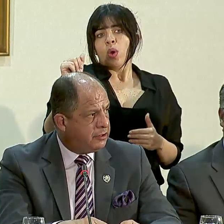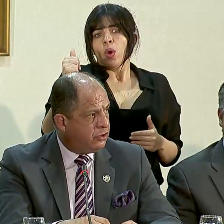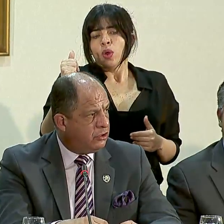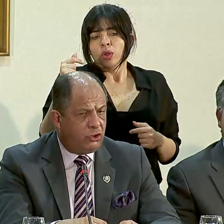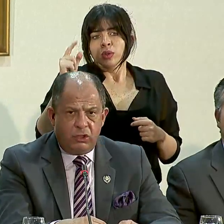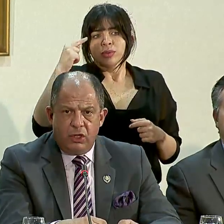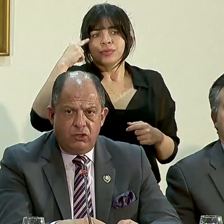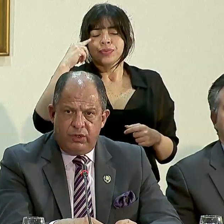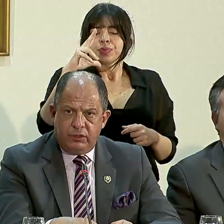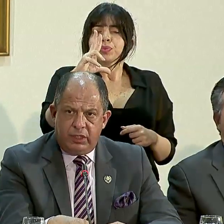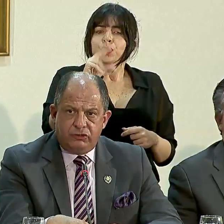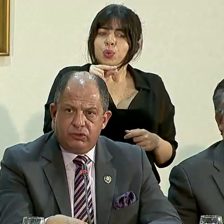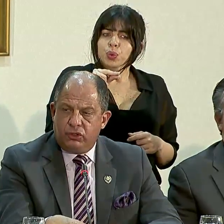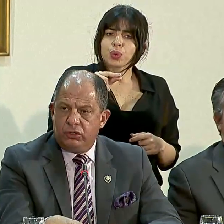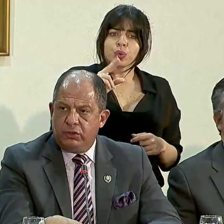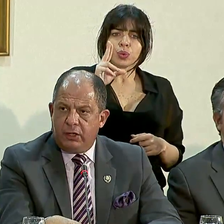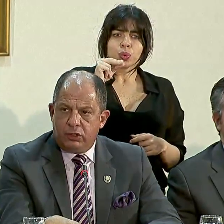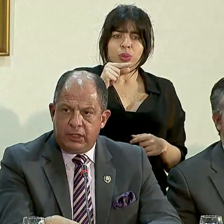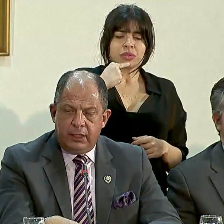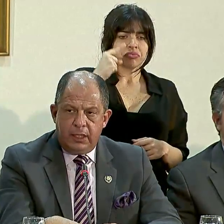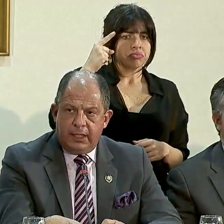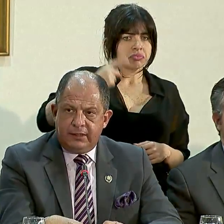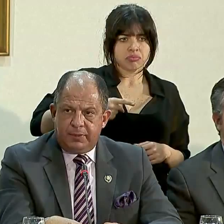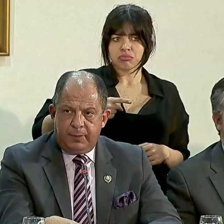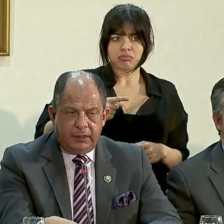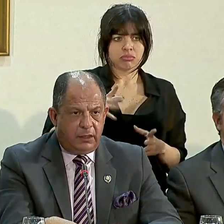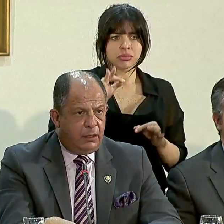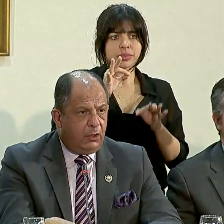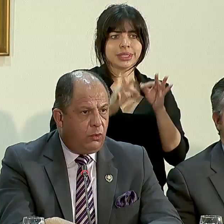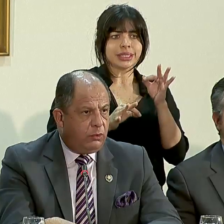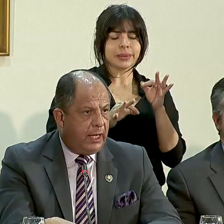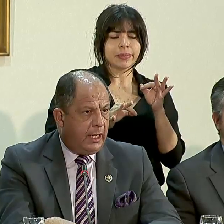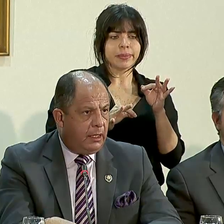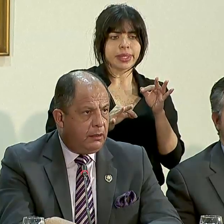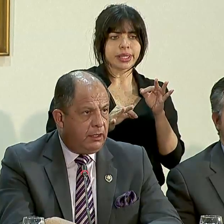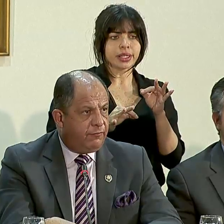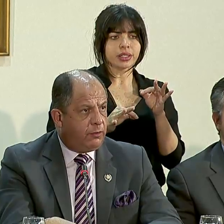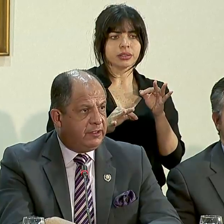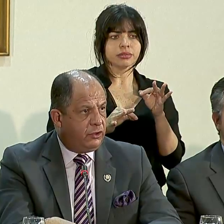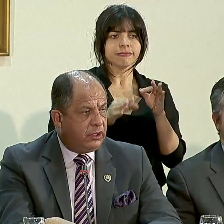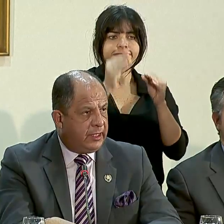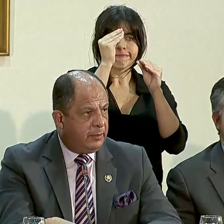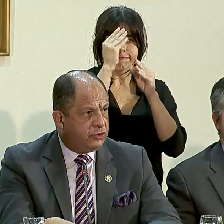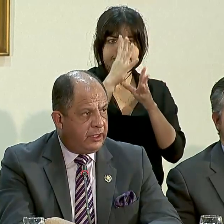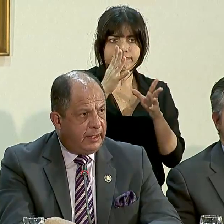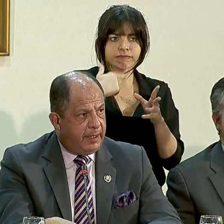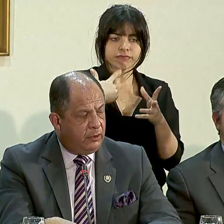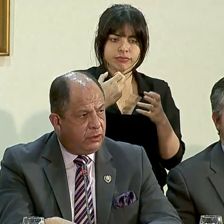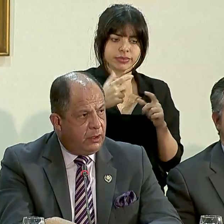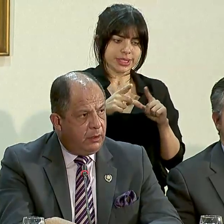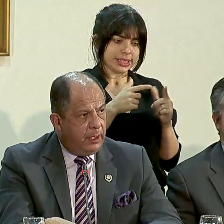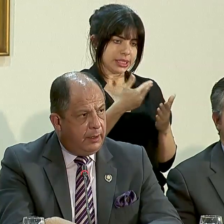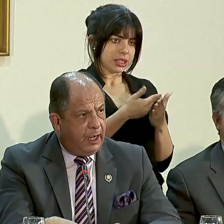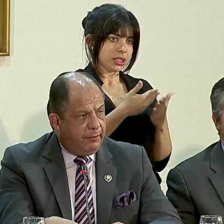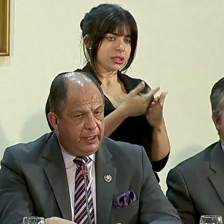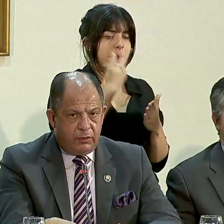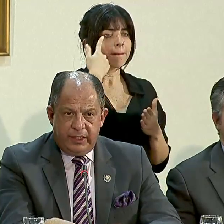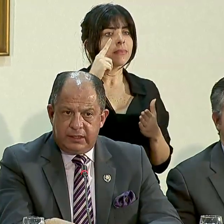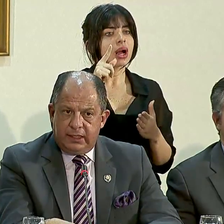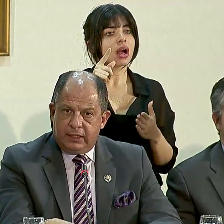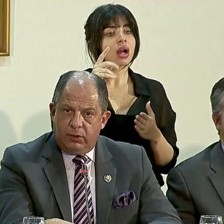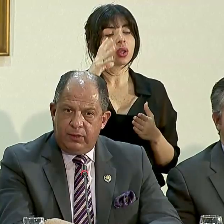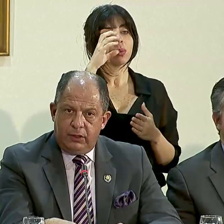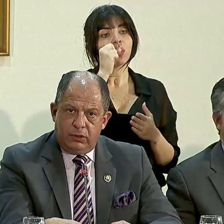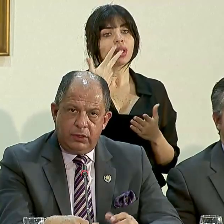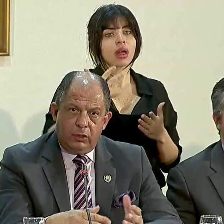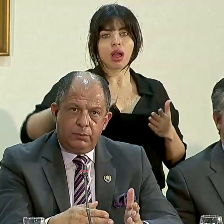otras administraciones, no es ni una instrucción ni una orden, es simplemente una información que queremos tener a mano, habida